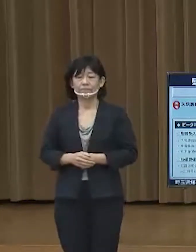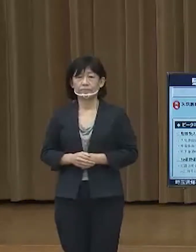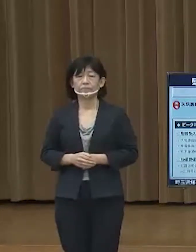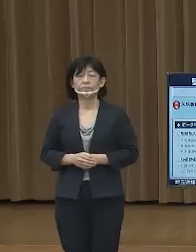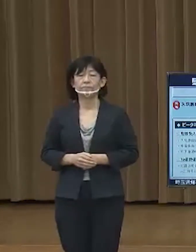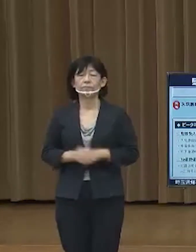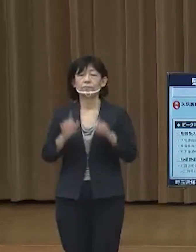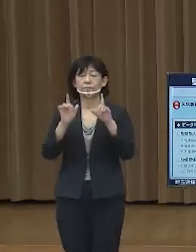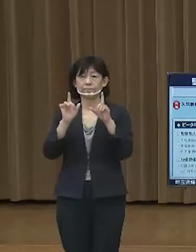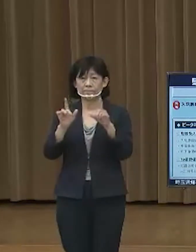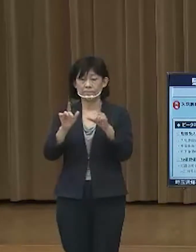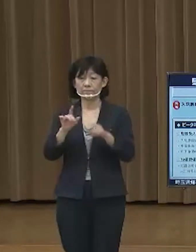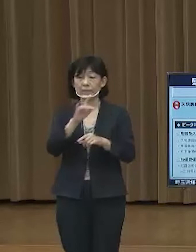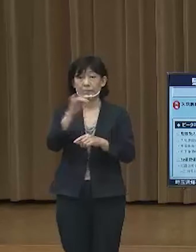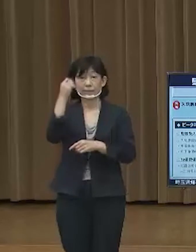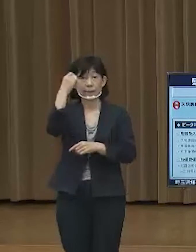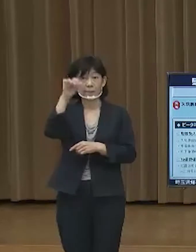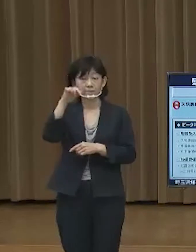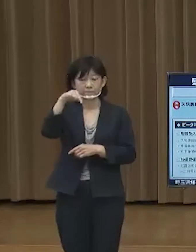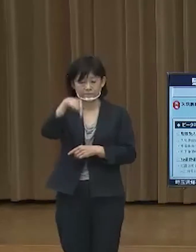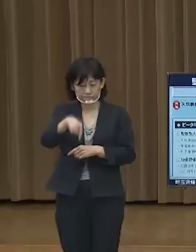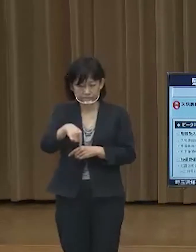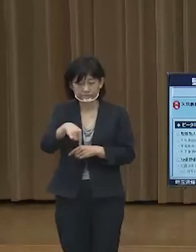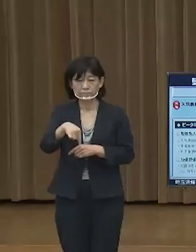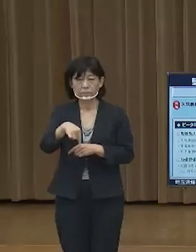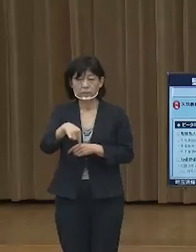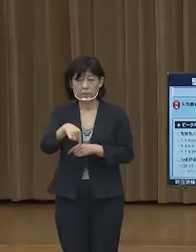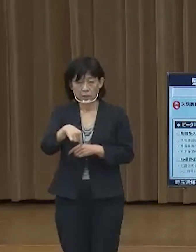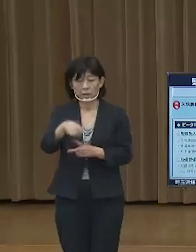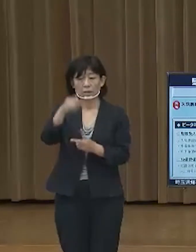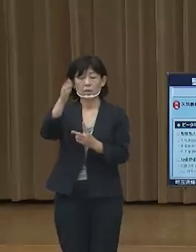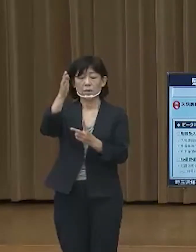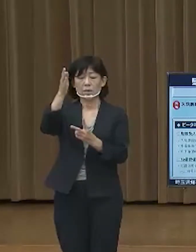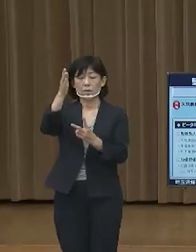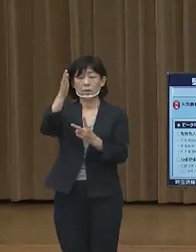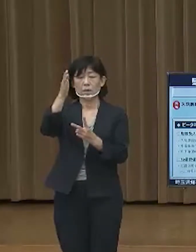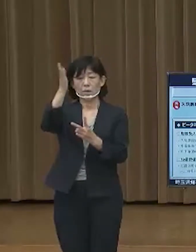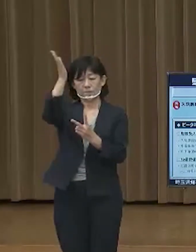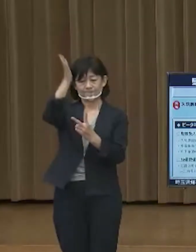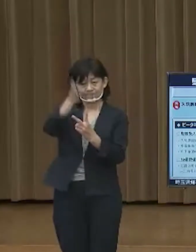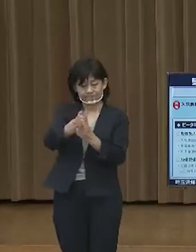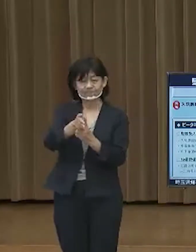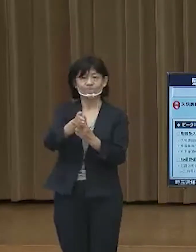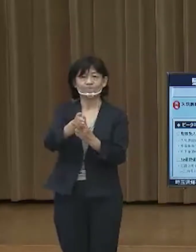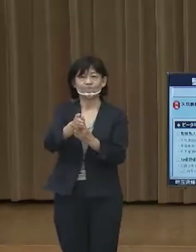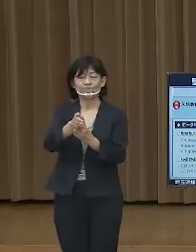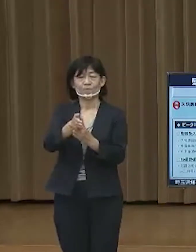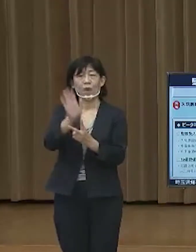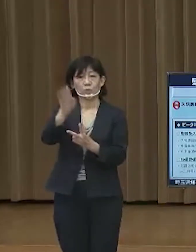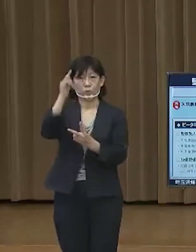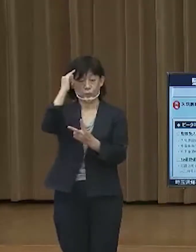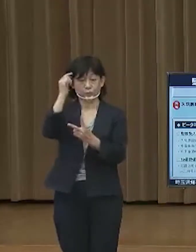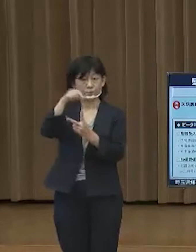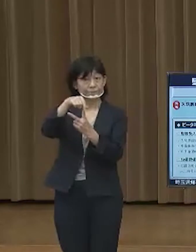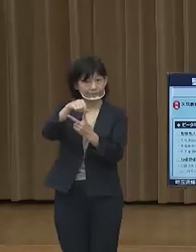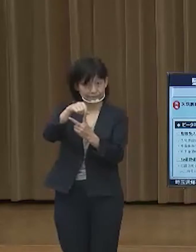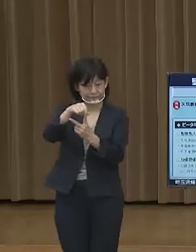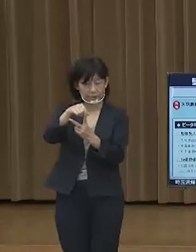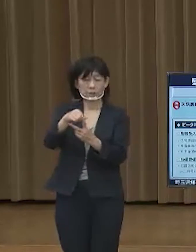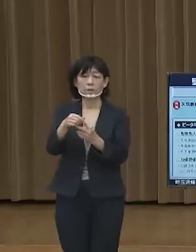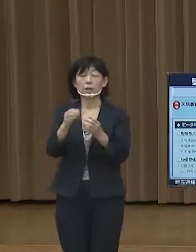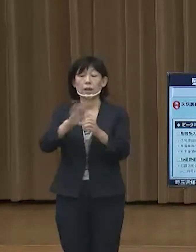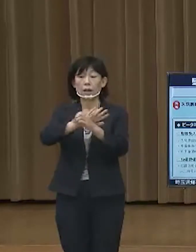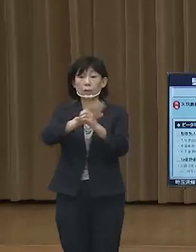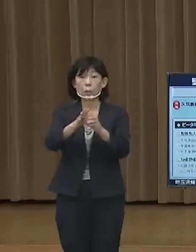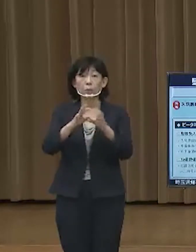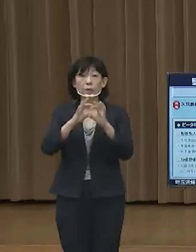の、議案に関しましては、大きく分けてですけれども、2つになります。1つは新型コロ